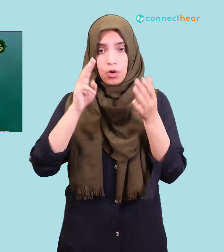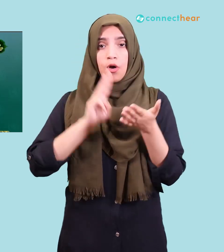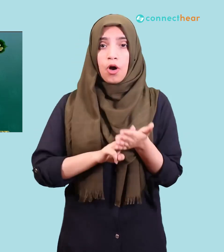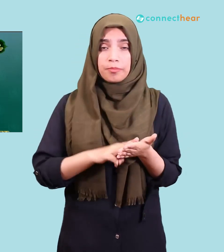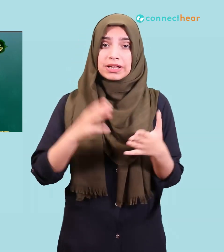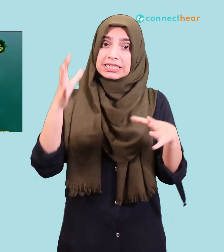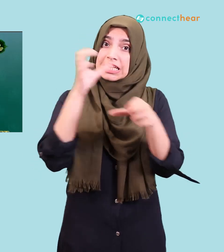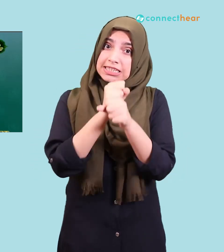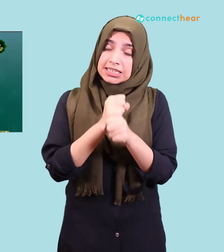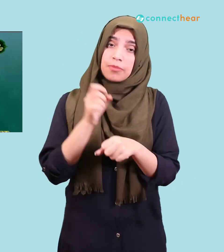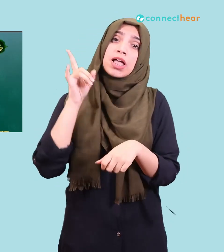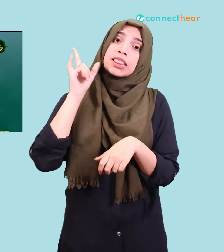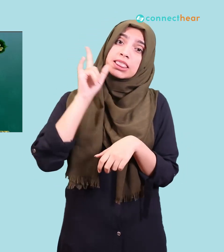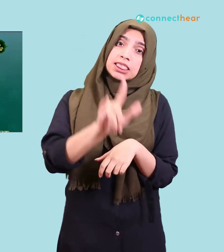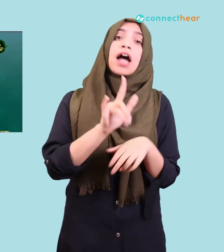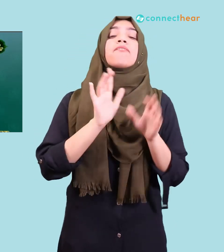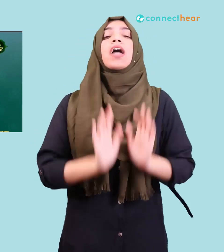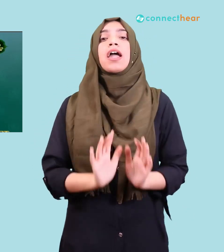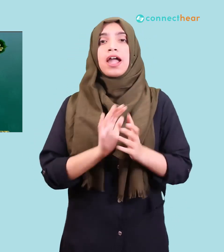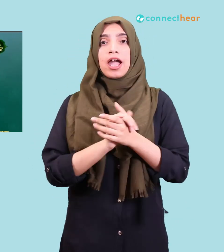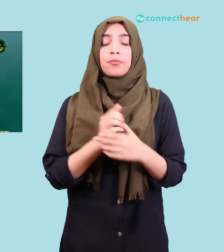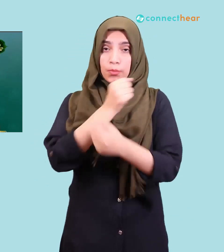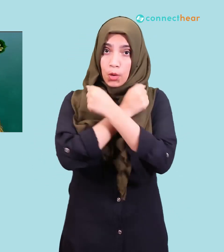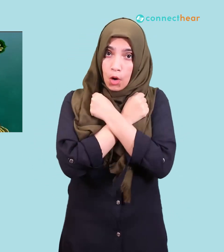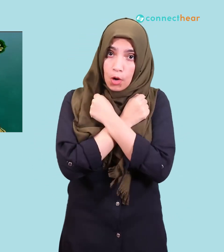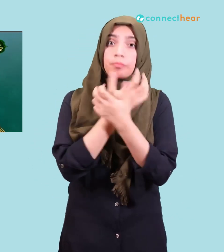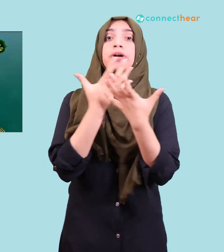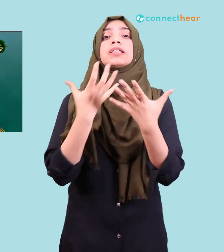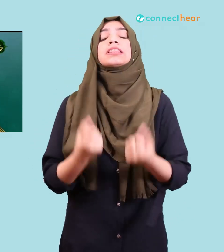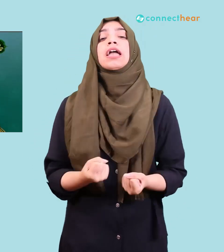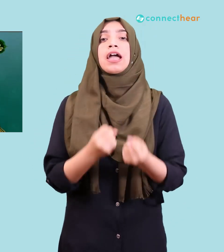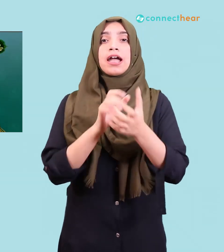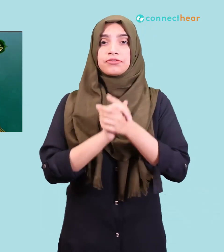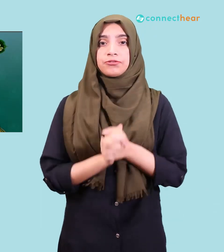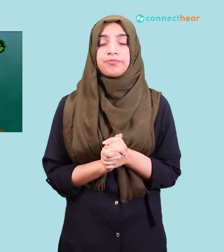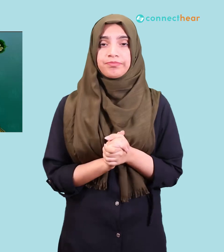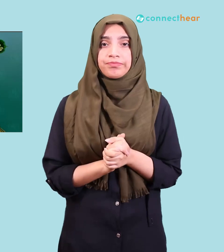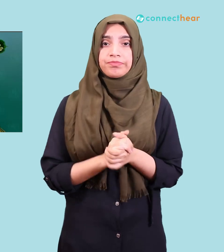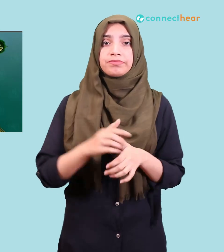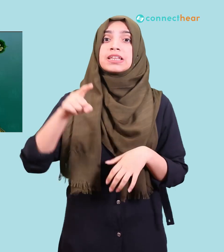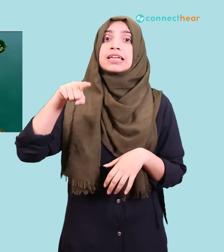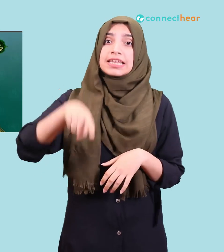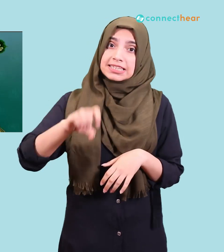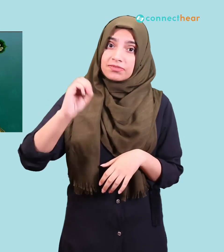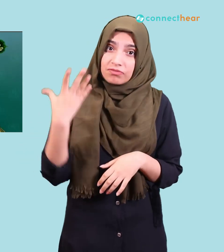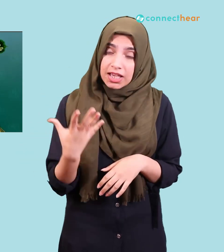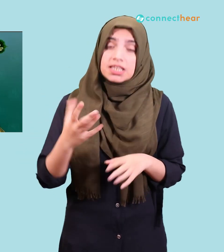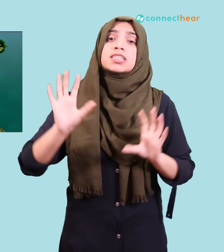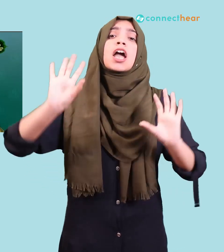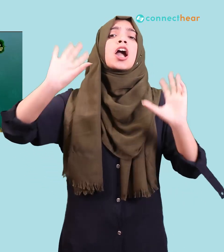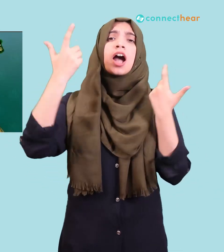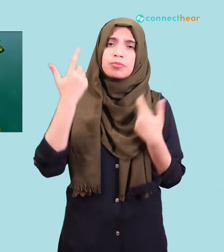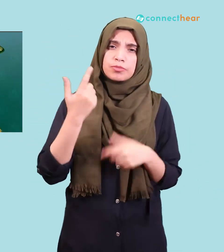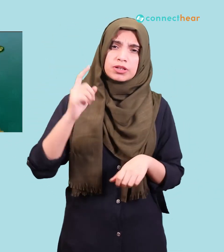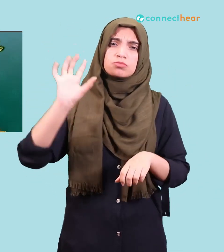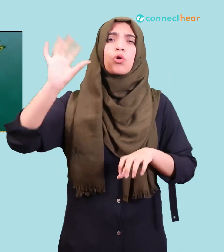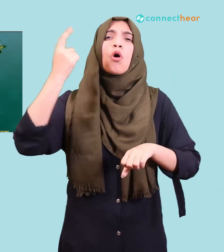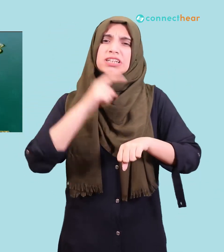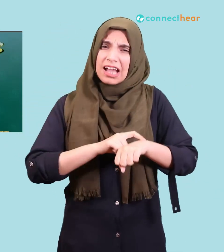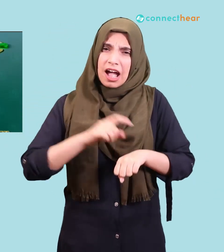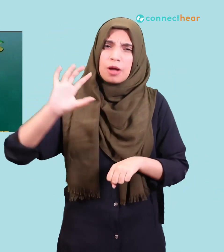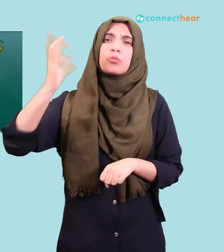इसलिए जब भी कहीं भी दुनिया में उनकी शान में किसी किस्म की गुस्ताखी